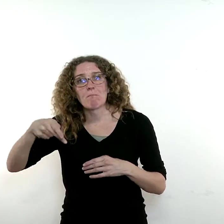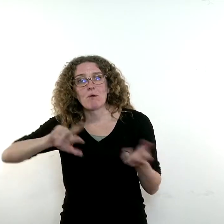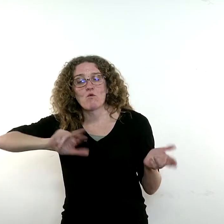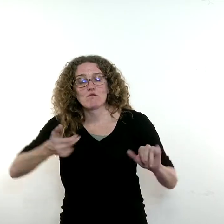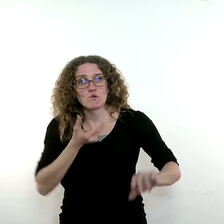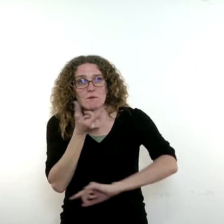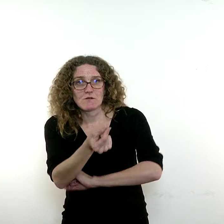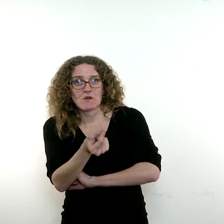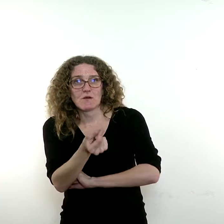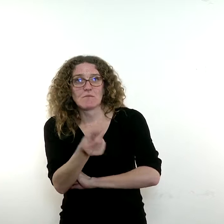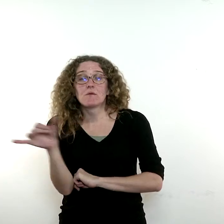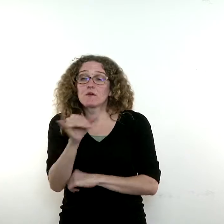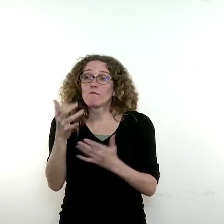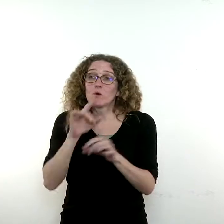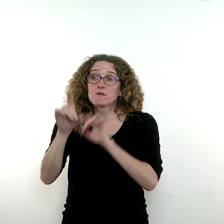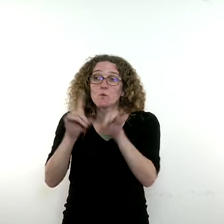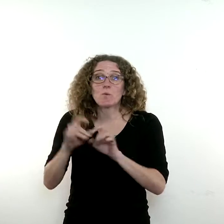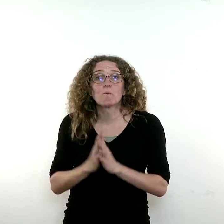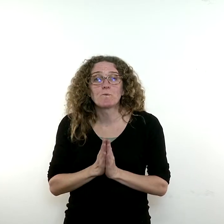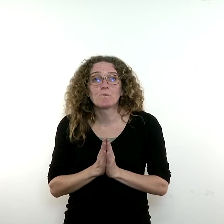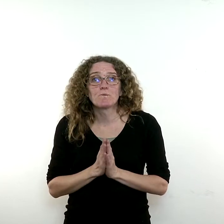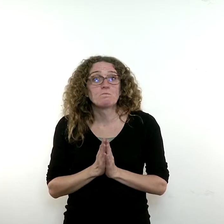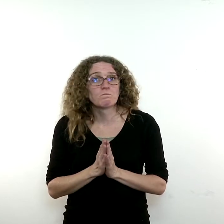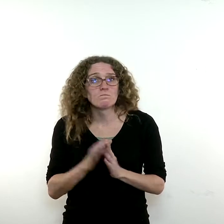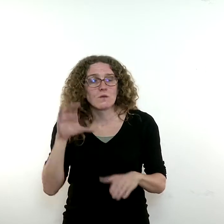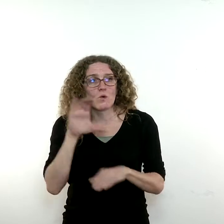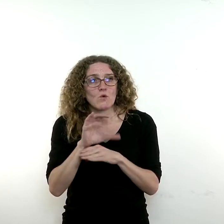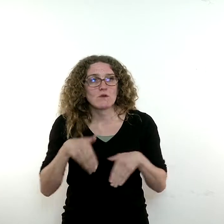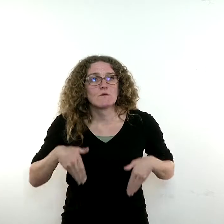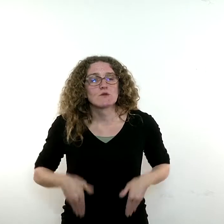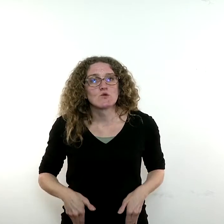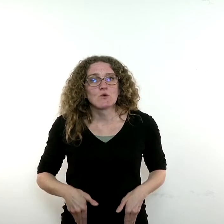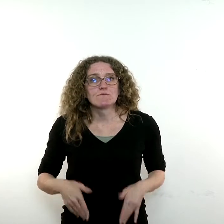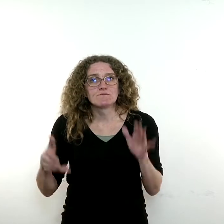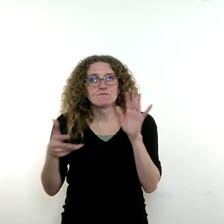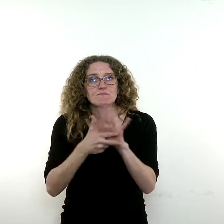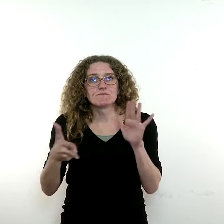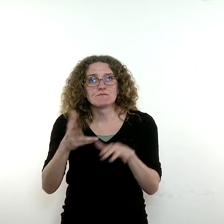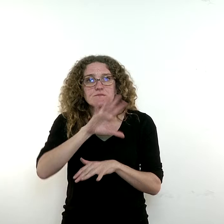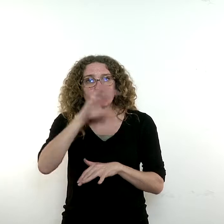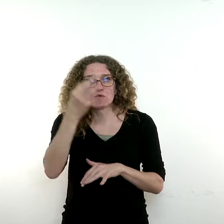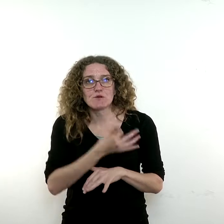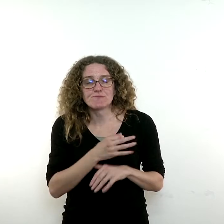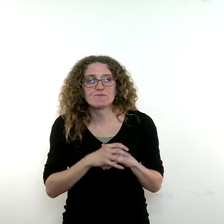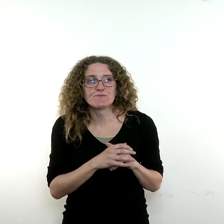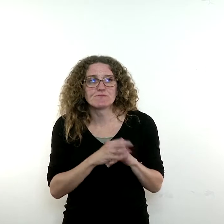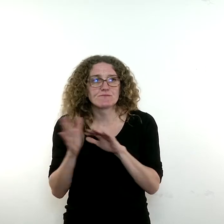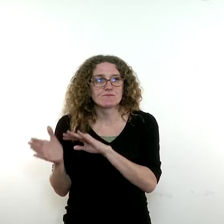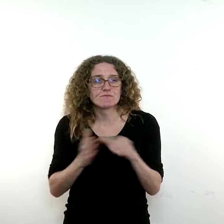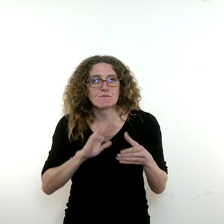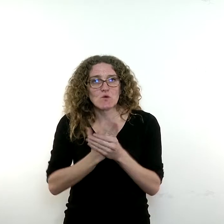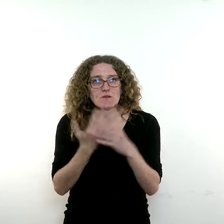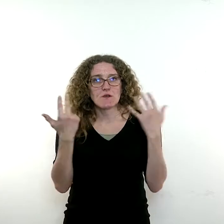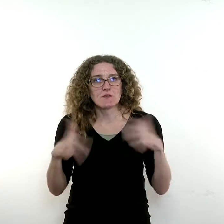au rapporteur? Sonia Keram-Guéven. Contre? Abstention. Adopté à l'unanimité.